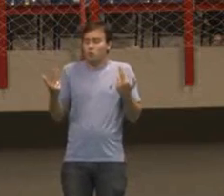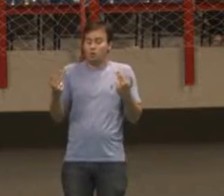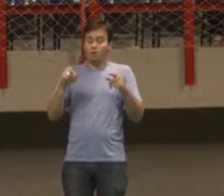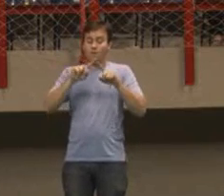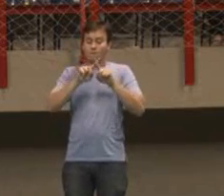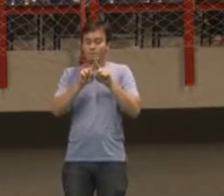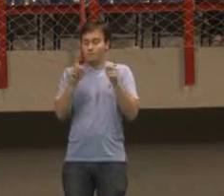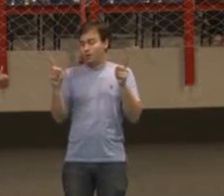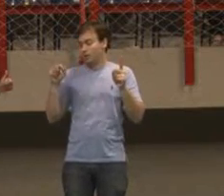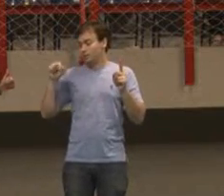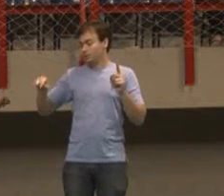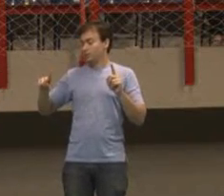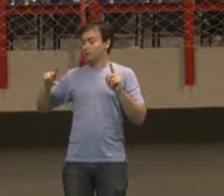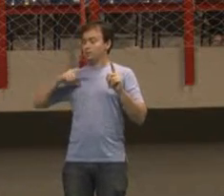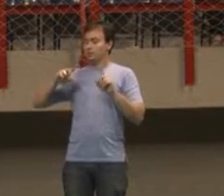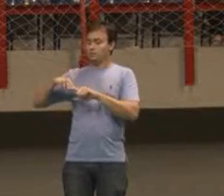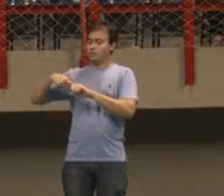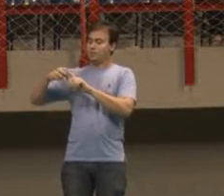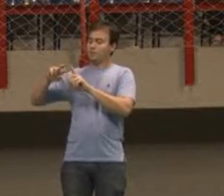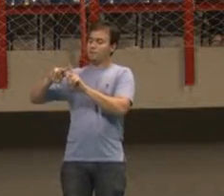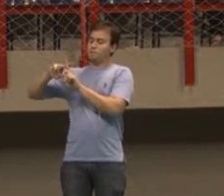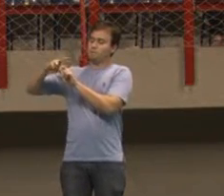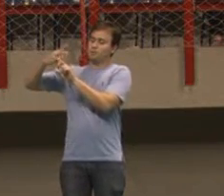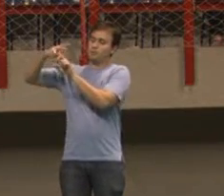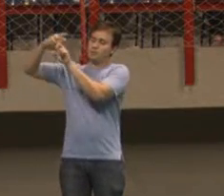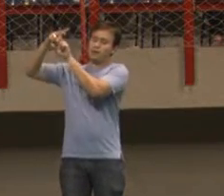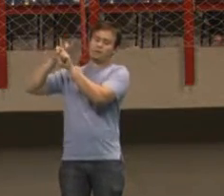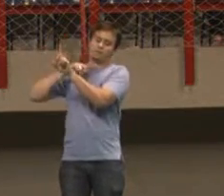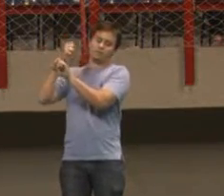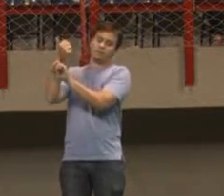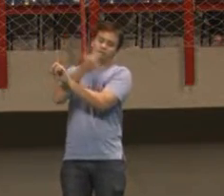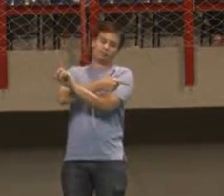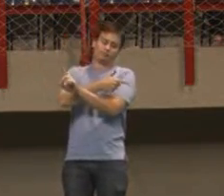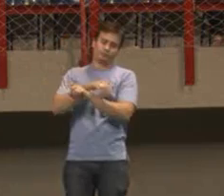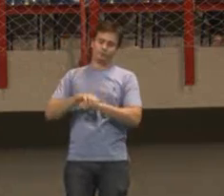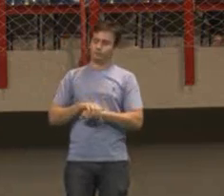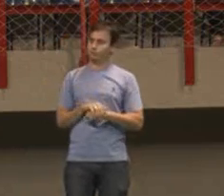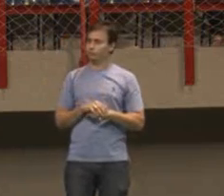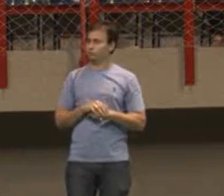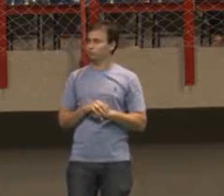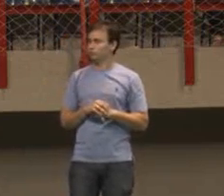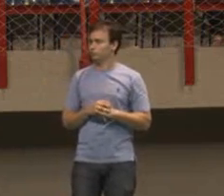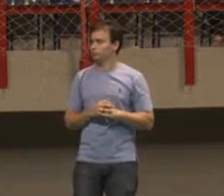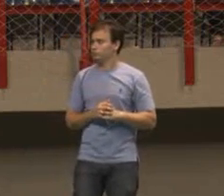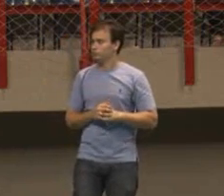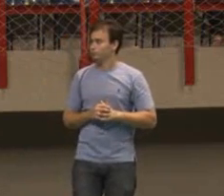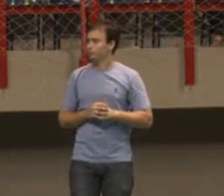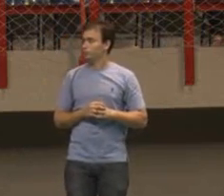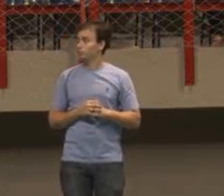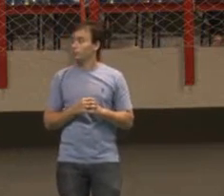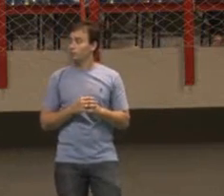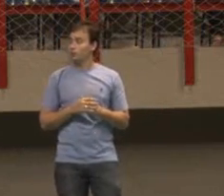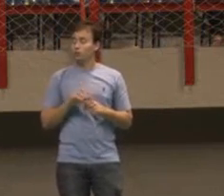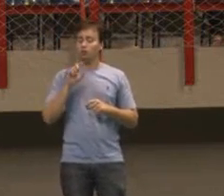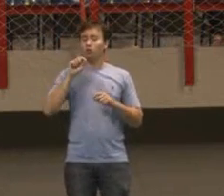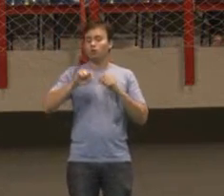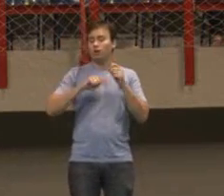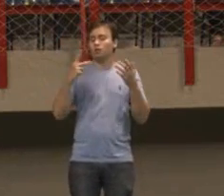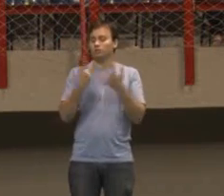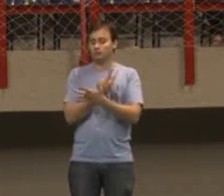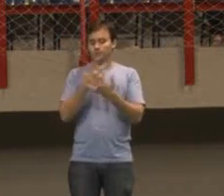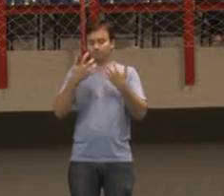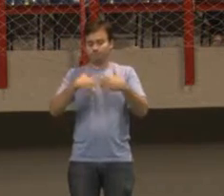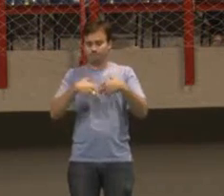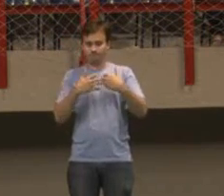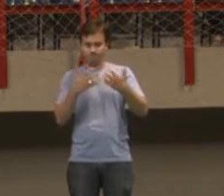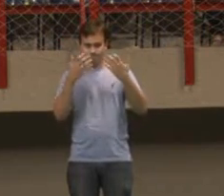muito maiores. Tá claro? Tranquilo? Essa pílula do dia seguinte, ela vai agir de duas